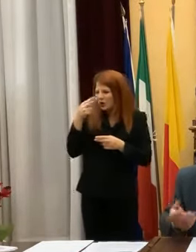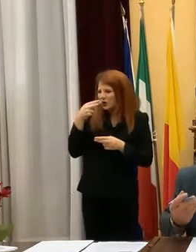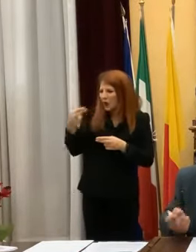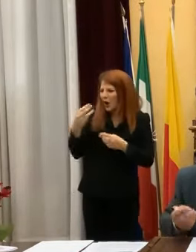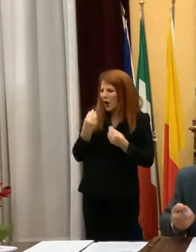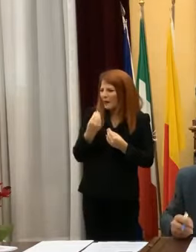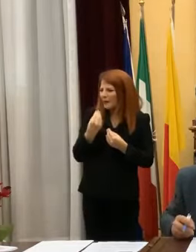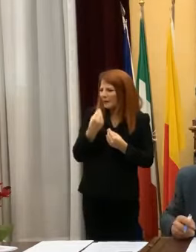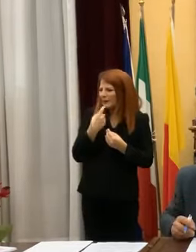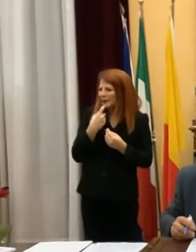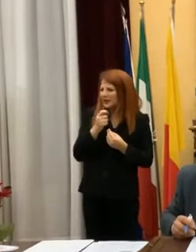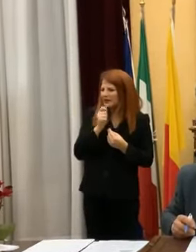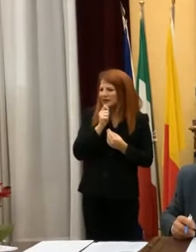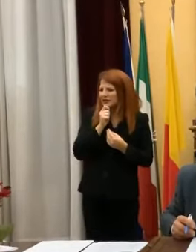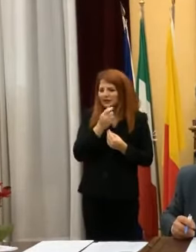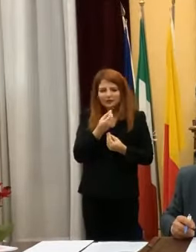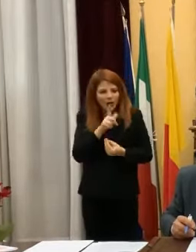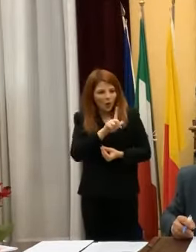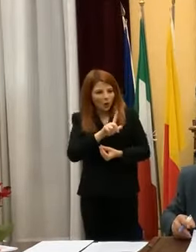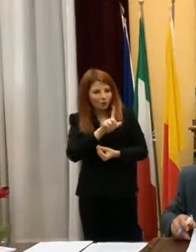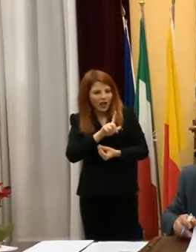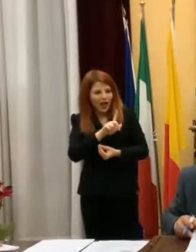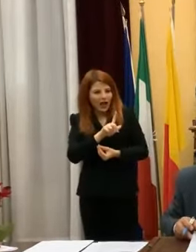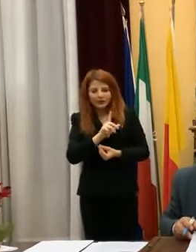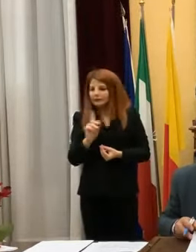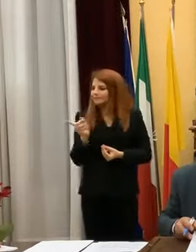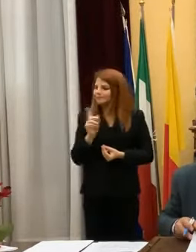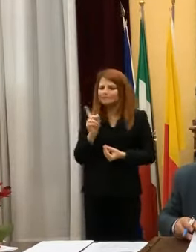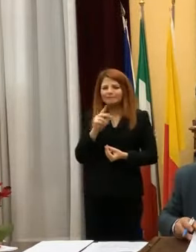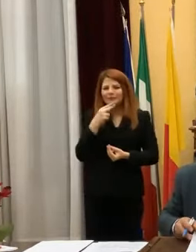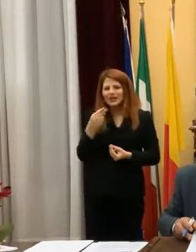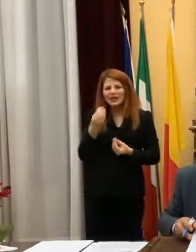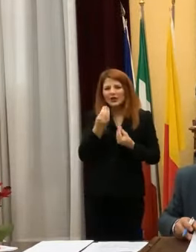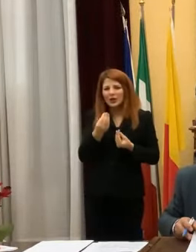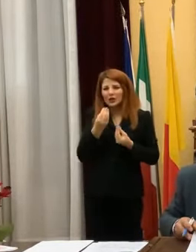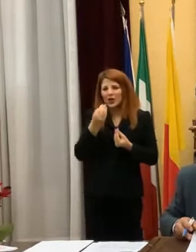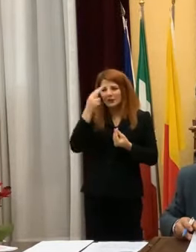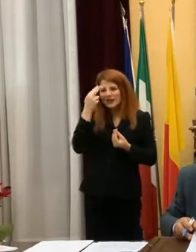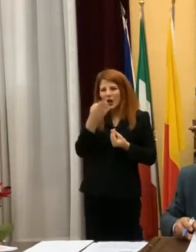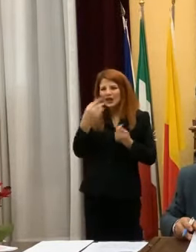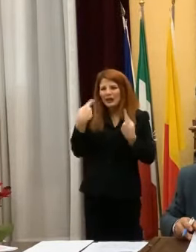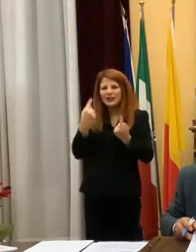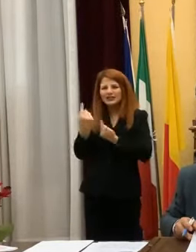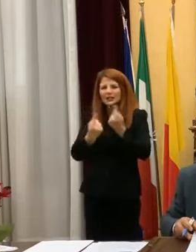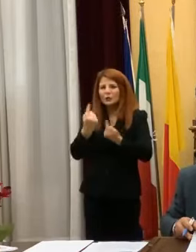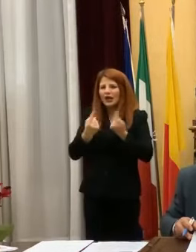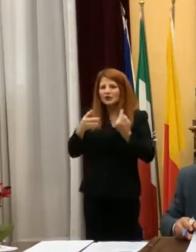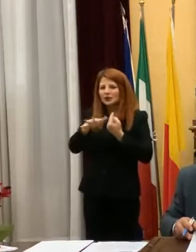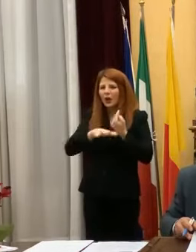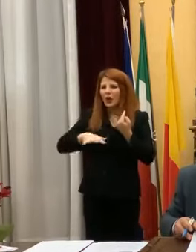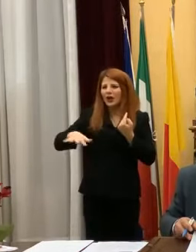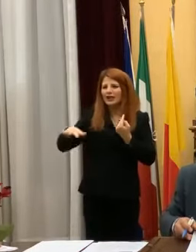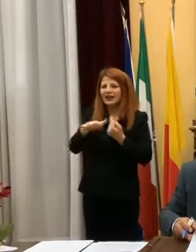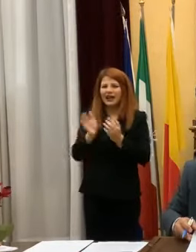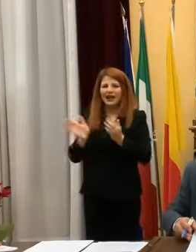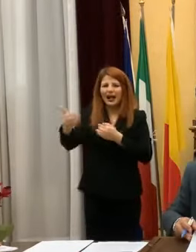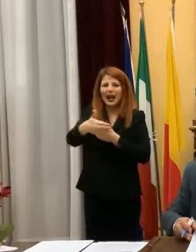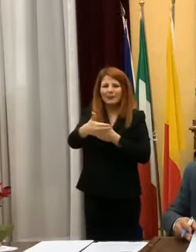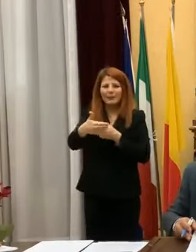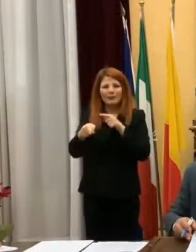sto presentatore ora Luciano, come si forse. chiamava, no, se ve lo No, non ricordate mi voi ricordo. me lo dite, ci fu uno scontro feroce ed era uno di